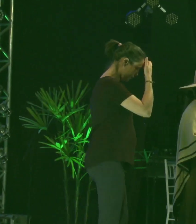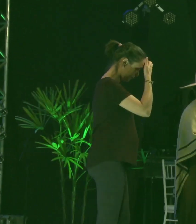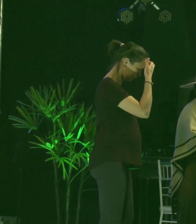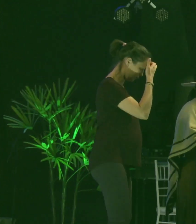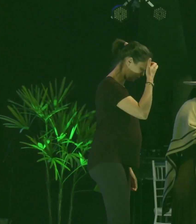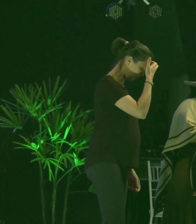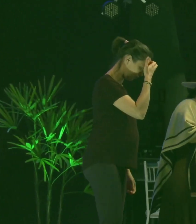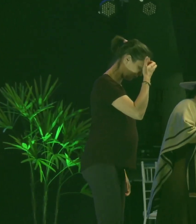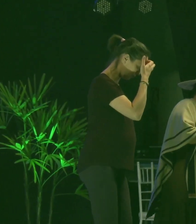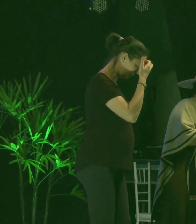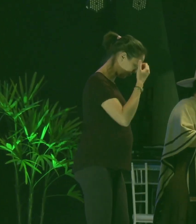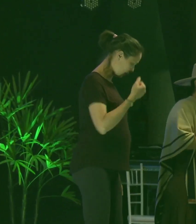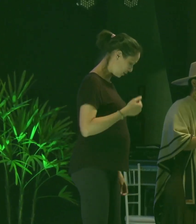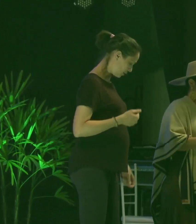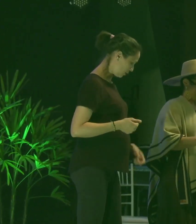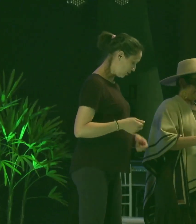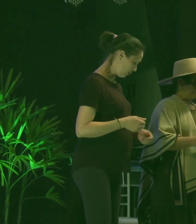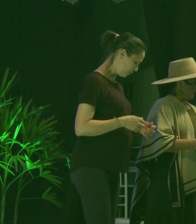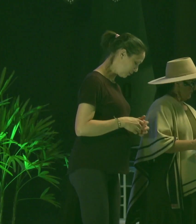Isso aí.